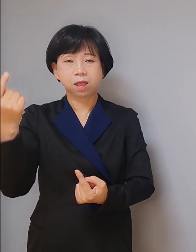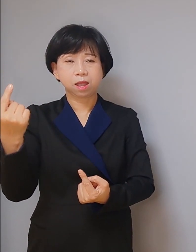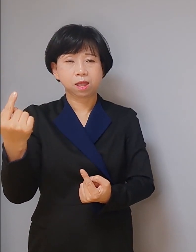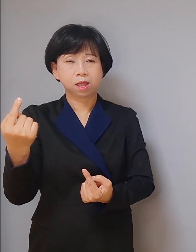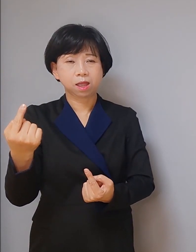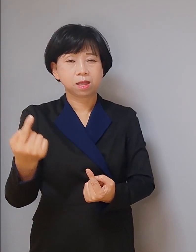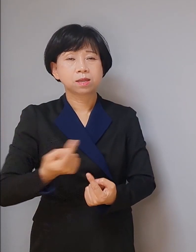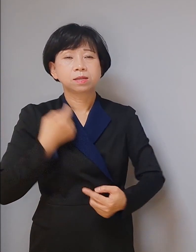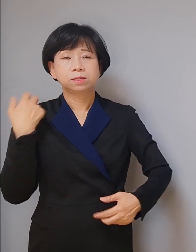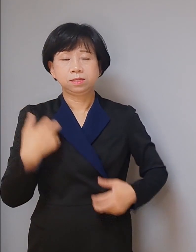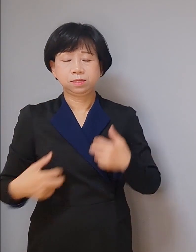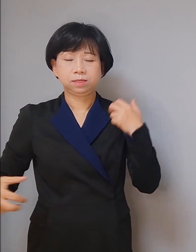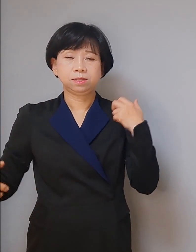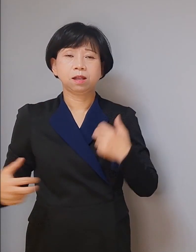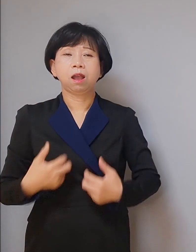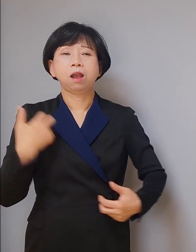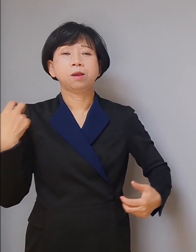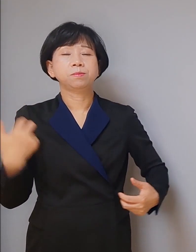나와